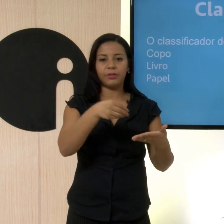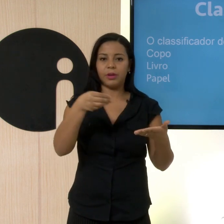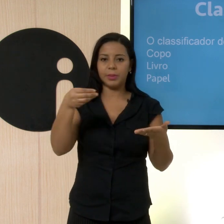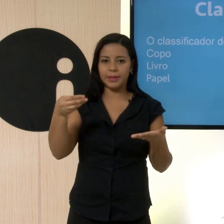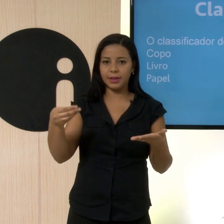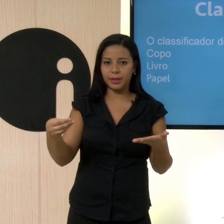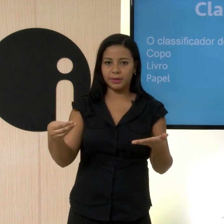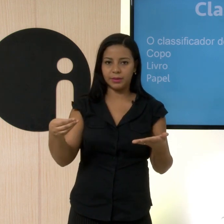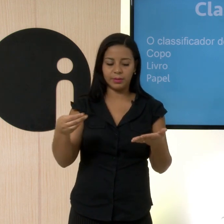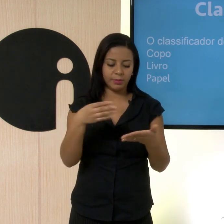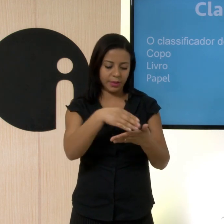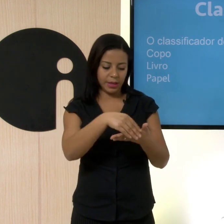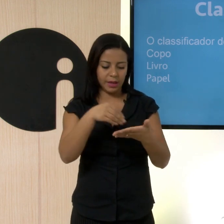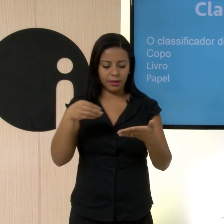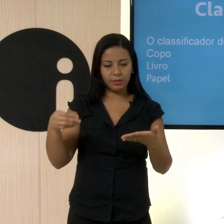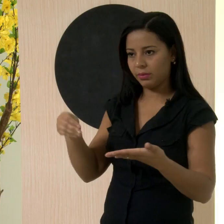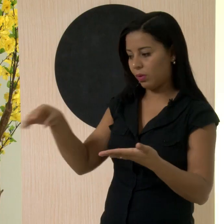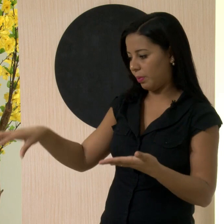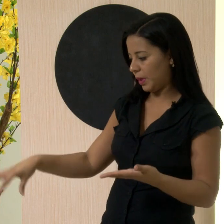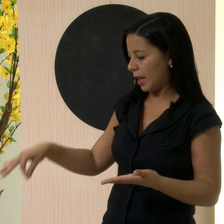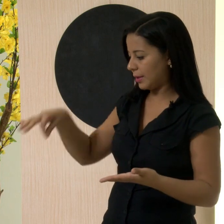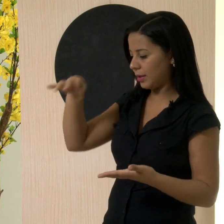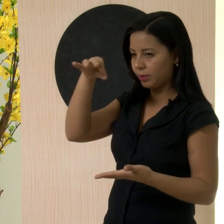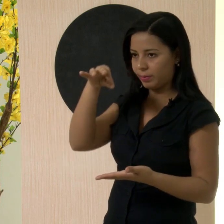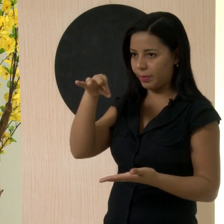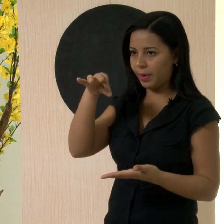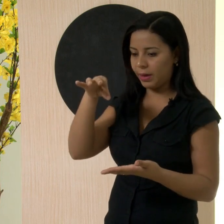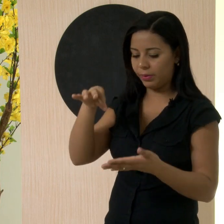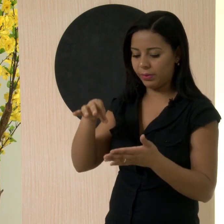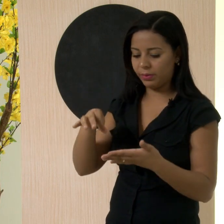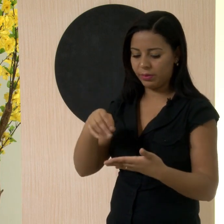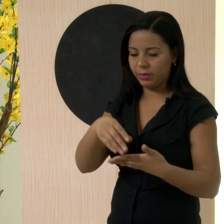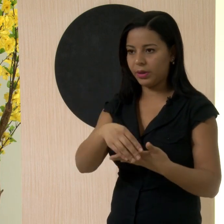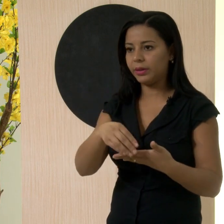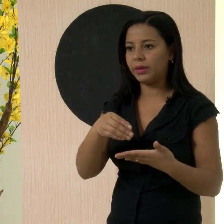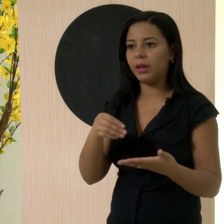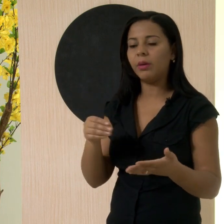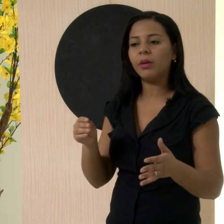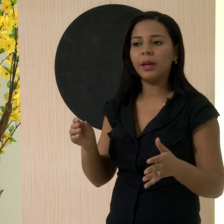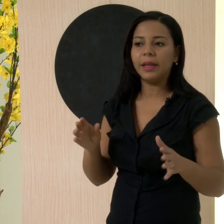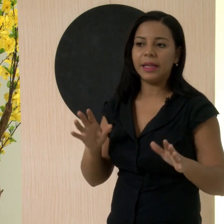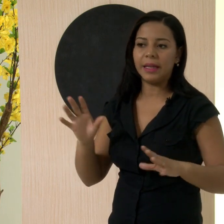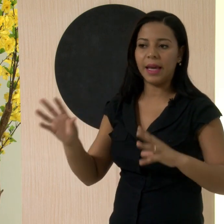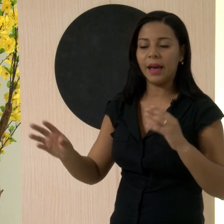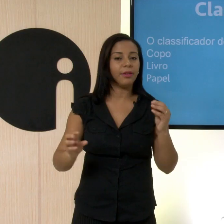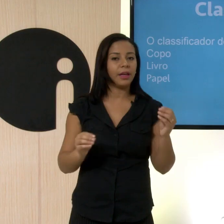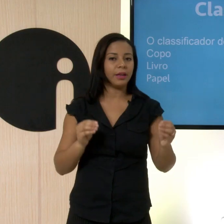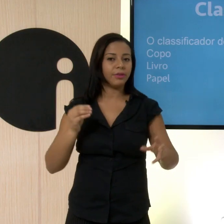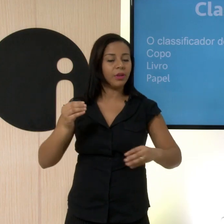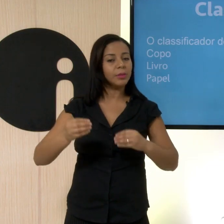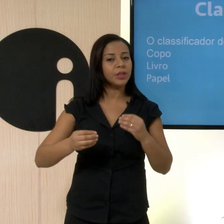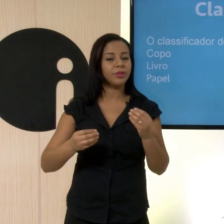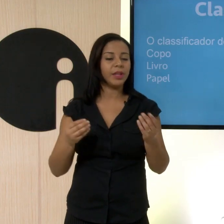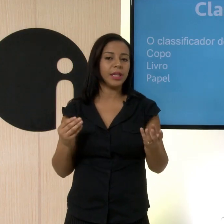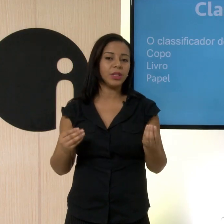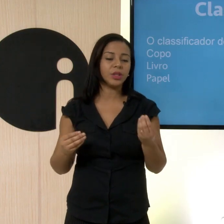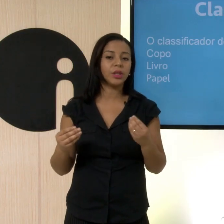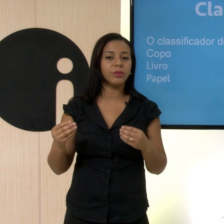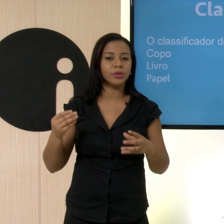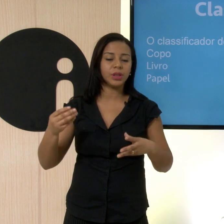forma assim. Vou pegar assim um papel. Então, né, é a forma diferente que eu vou